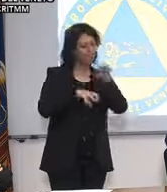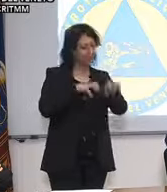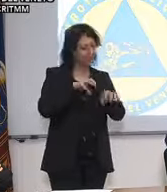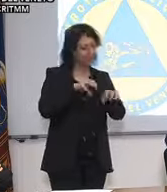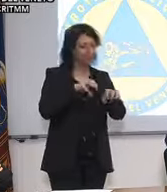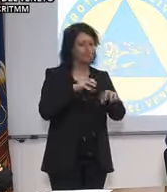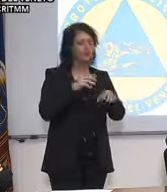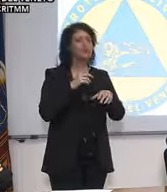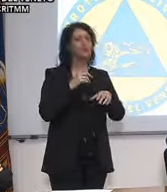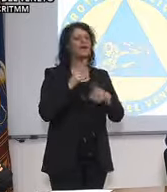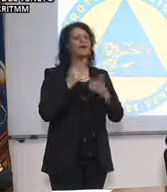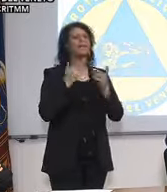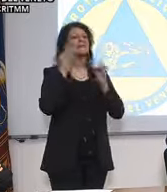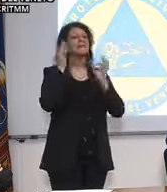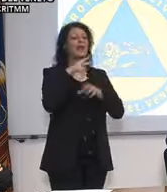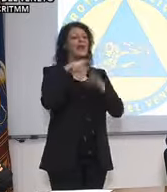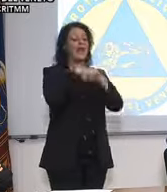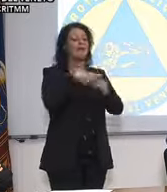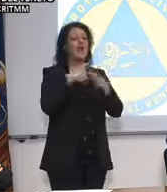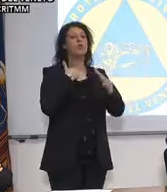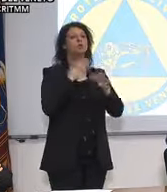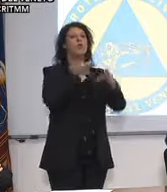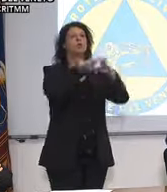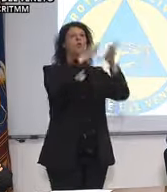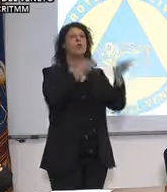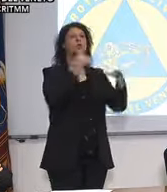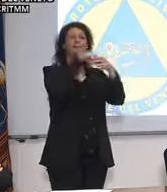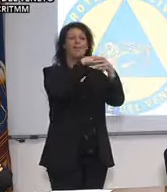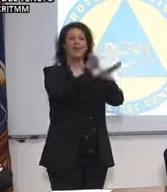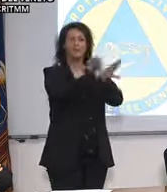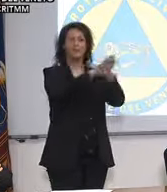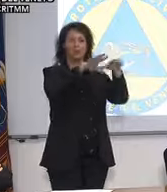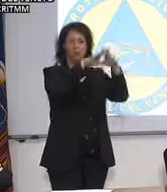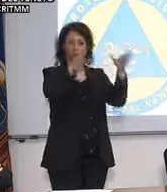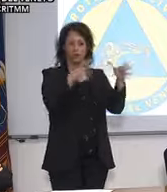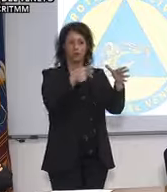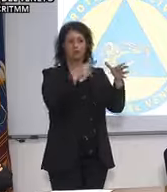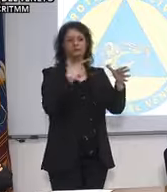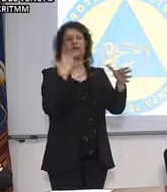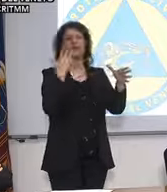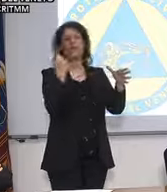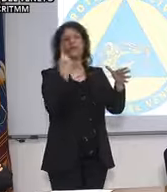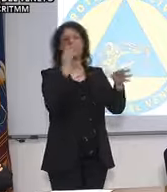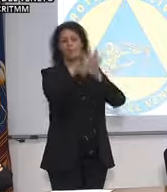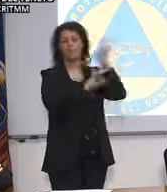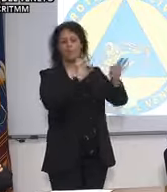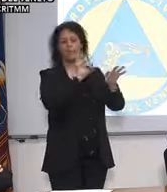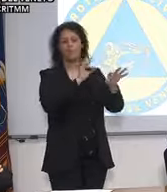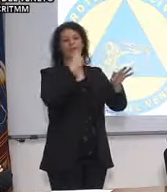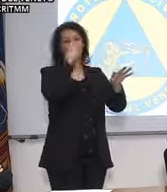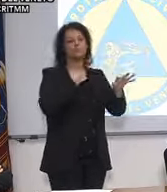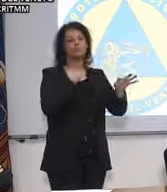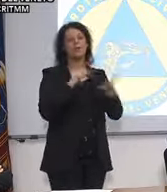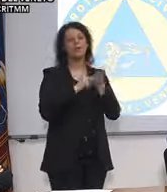maneggio, perché c'è chi... c'è un tema di sentimento poi, no? di affezione,